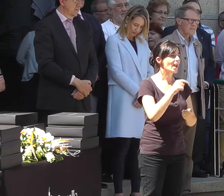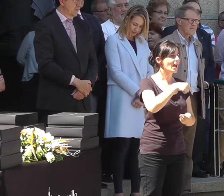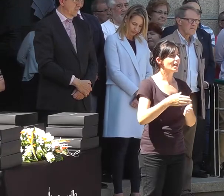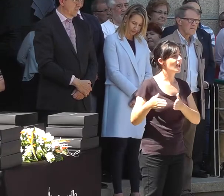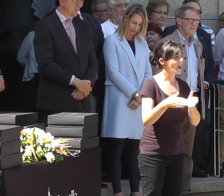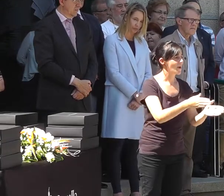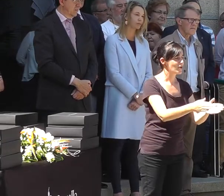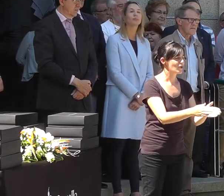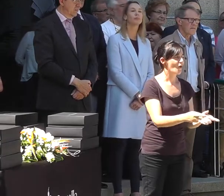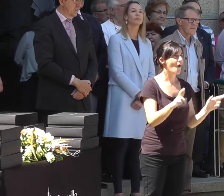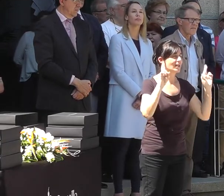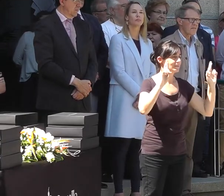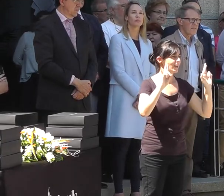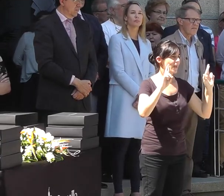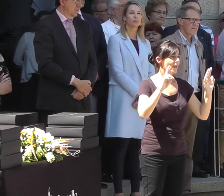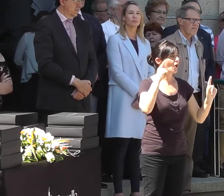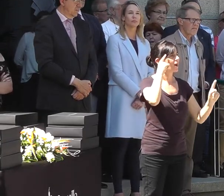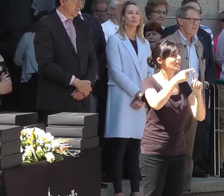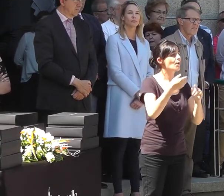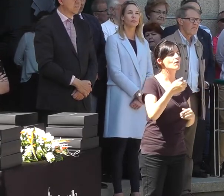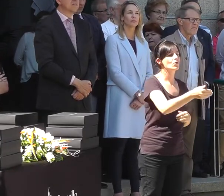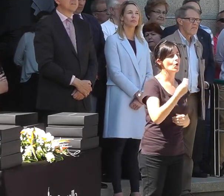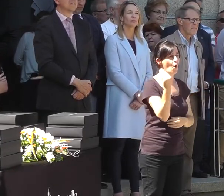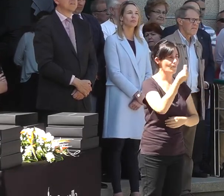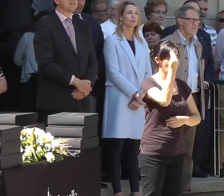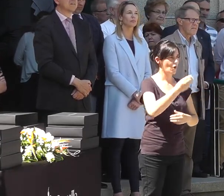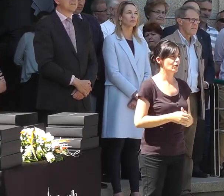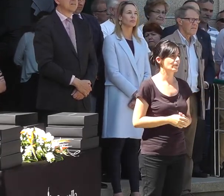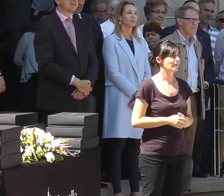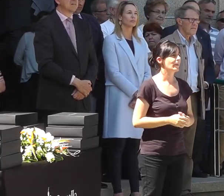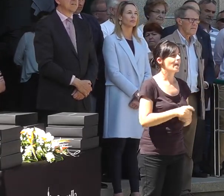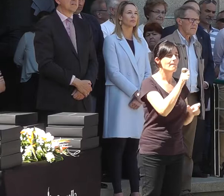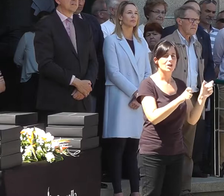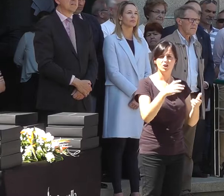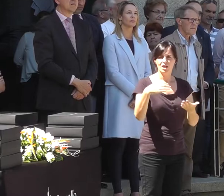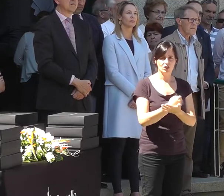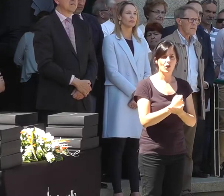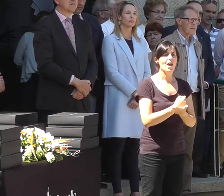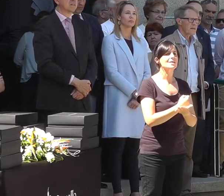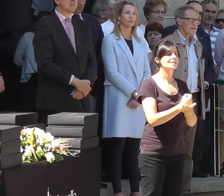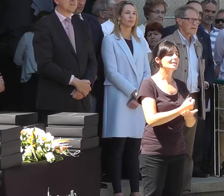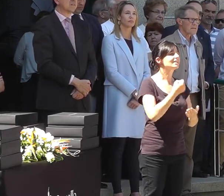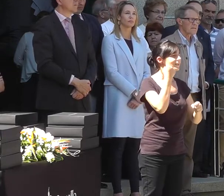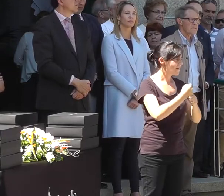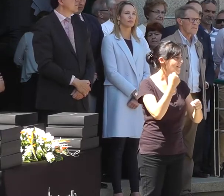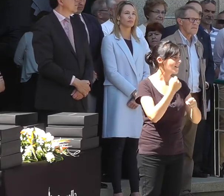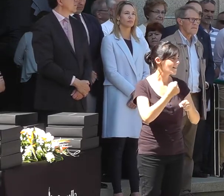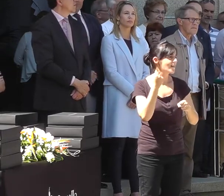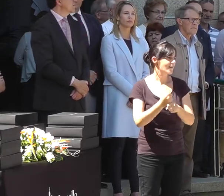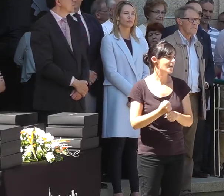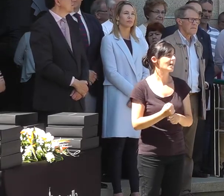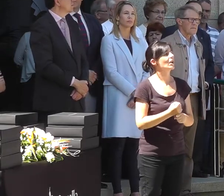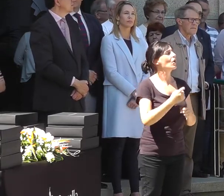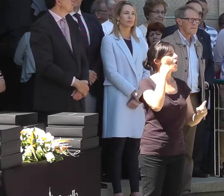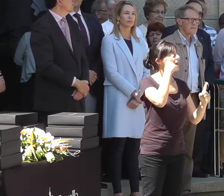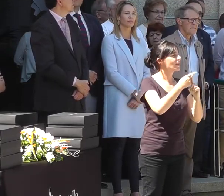mellor, construindo coas mans de toda a vencillanza, co empuxe a forza dun pobo unido e coa